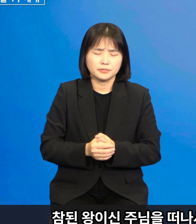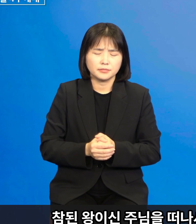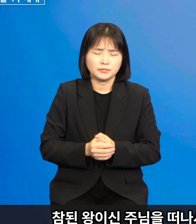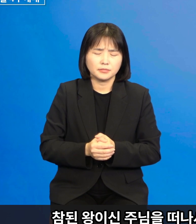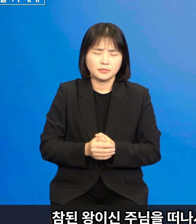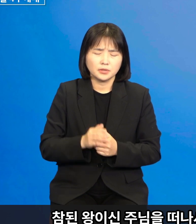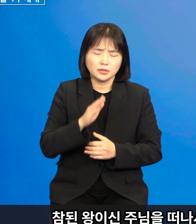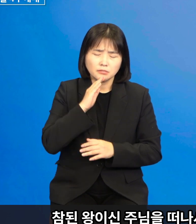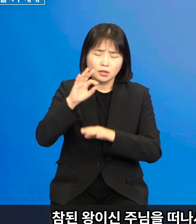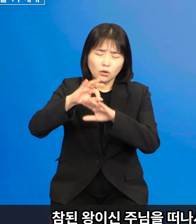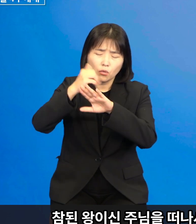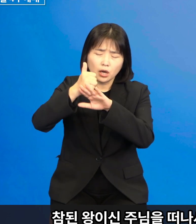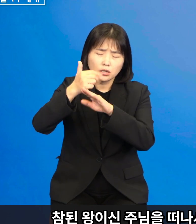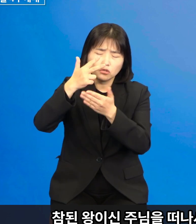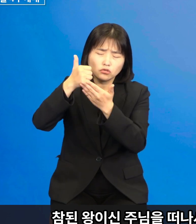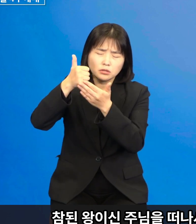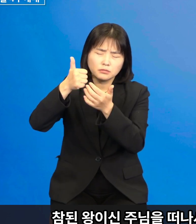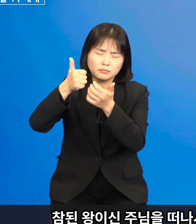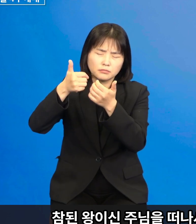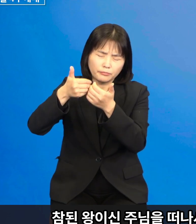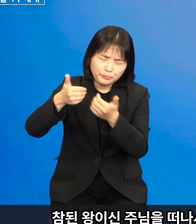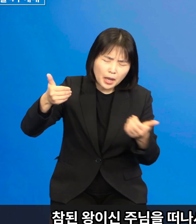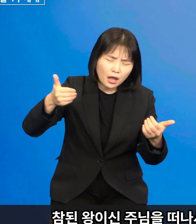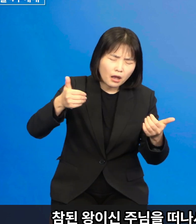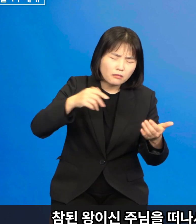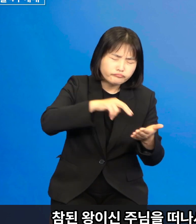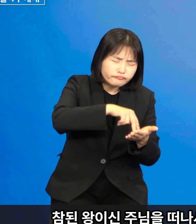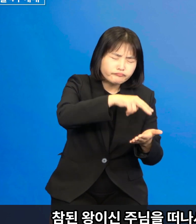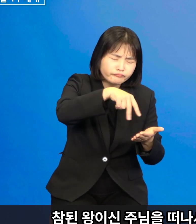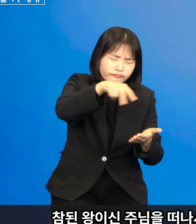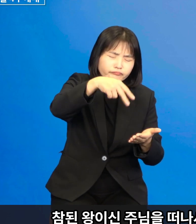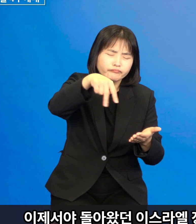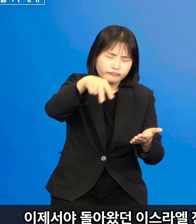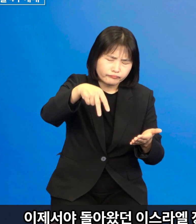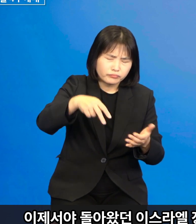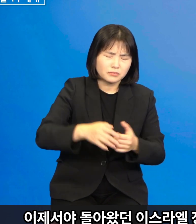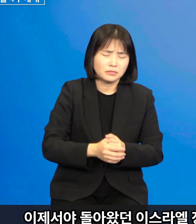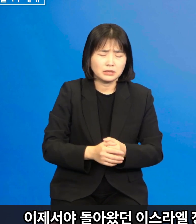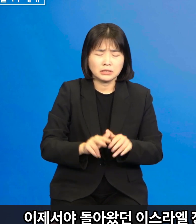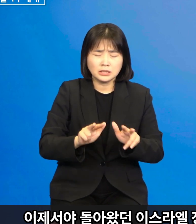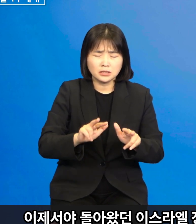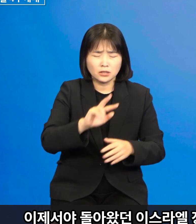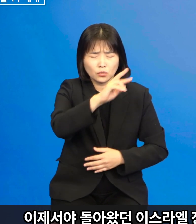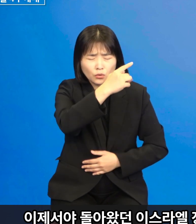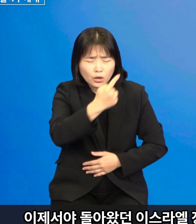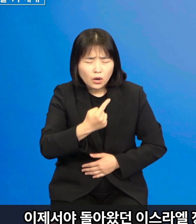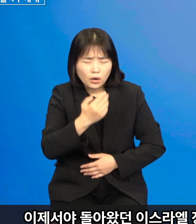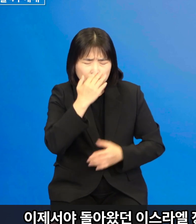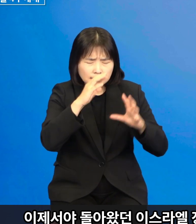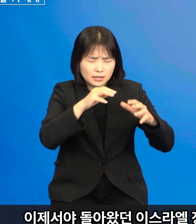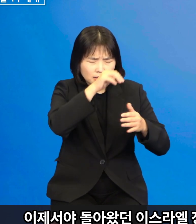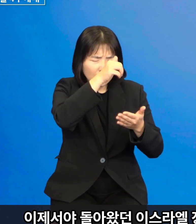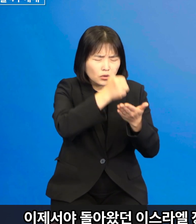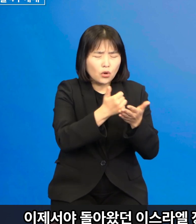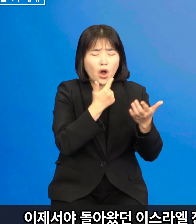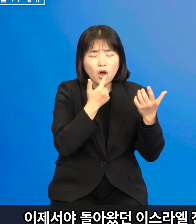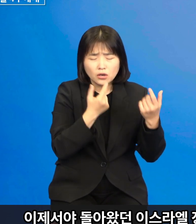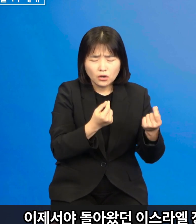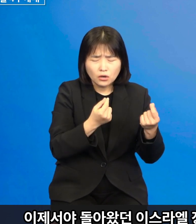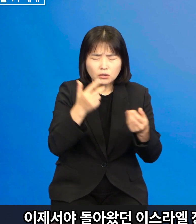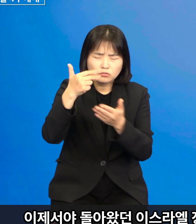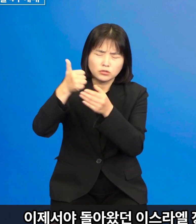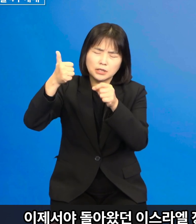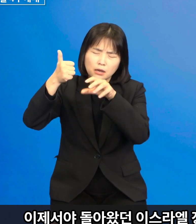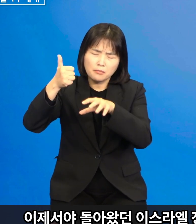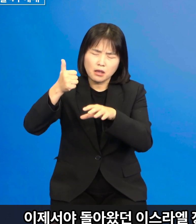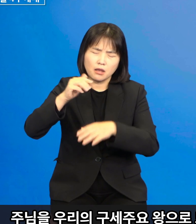참된 왕이신 주님을 떠나서 이리저리 방황하며 돌고 돌아 이제서야 돌아왔던 이스라엘 장로들과 같이 주님 앞에